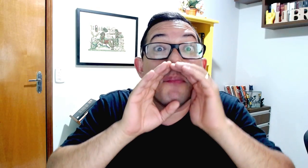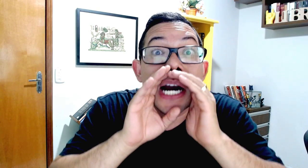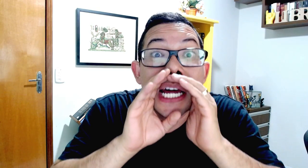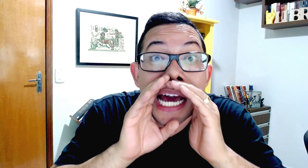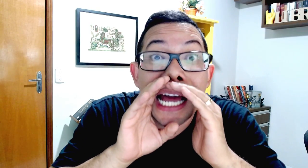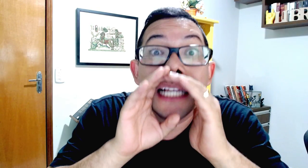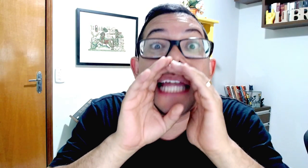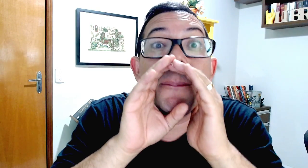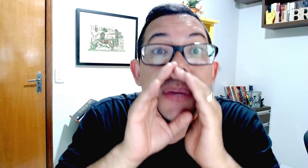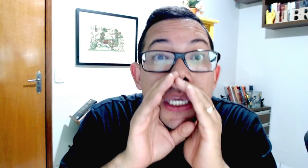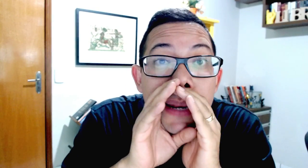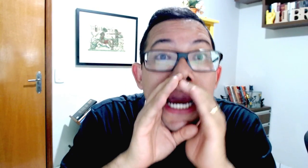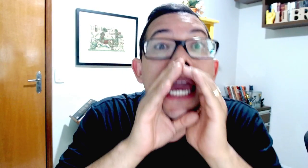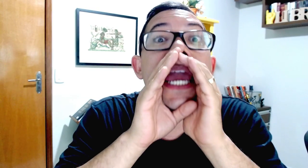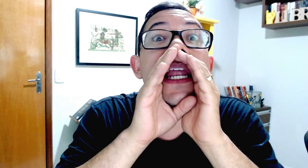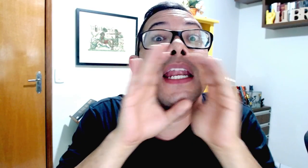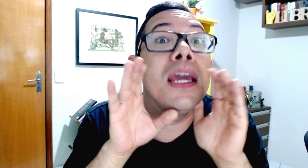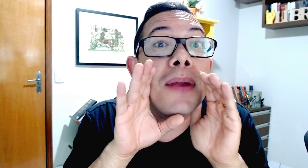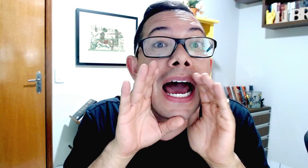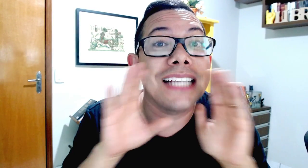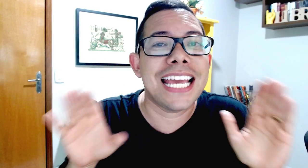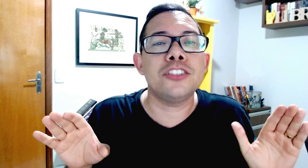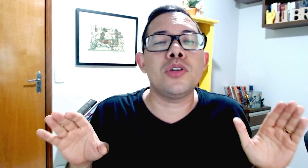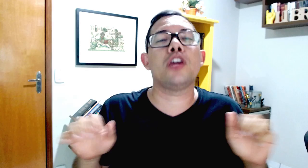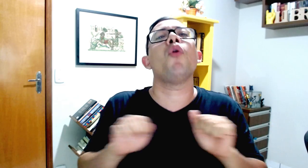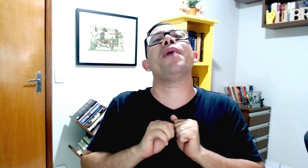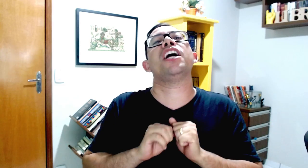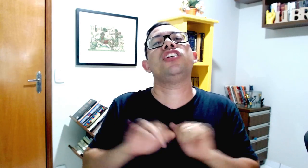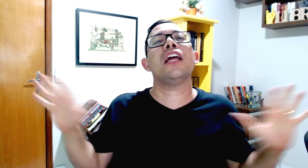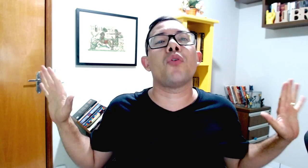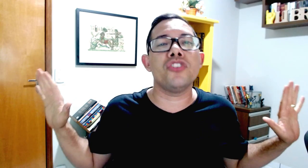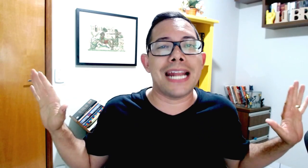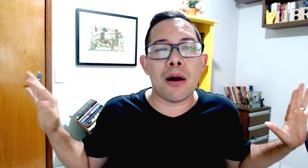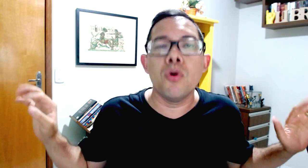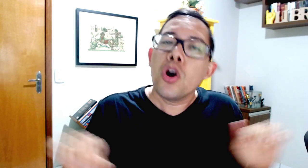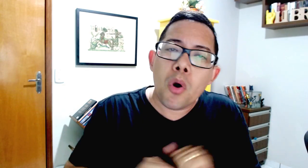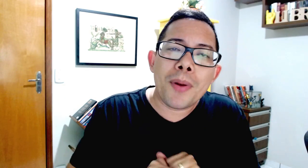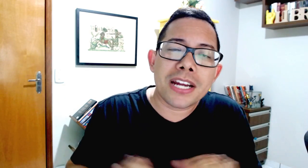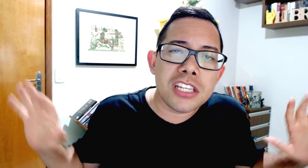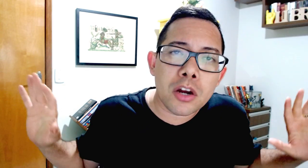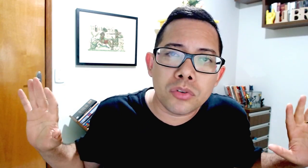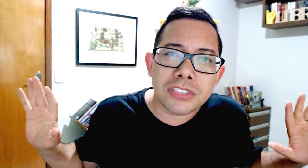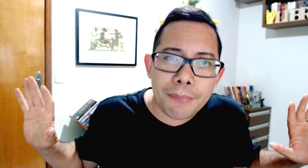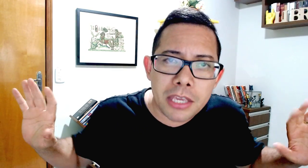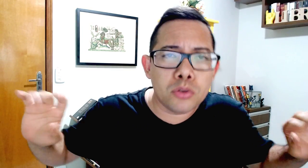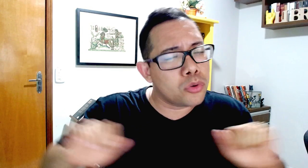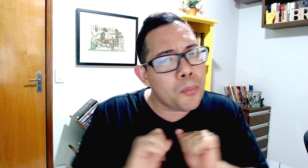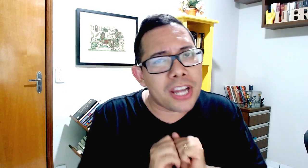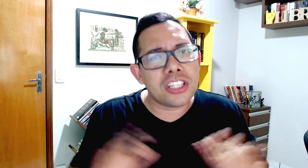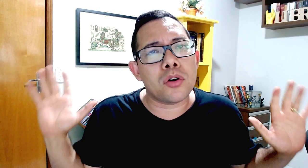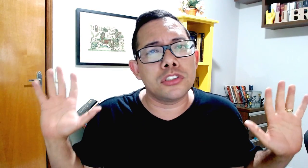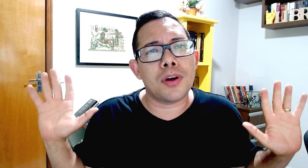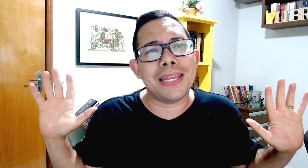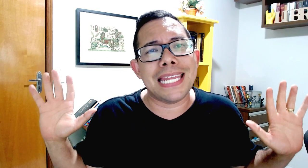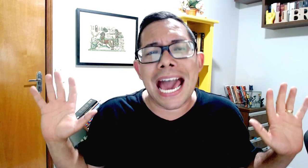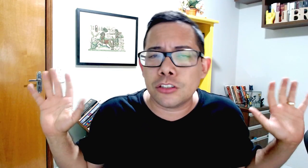semana da Bíblia em Libras É isso aí com em geral compartilha com os amigos compartilha com os familiares